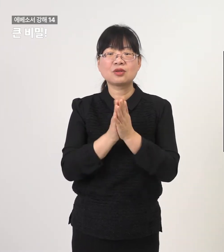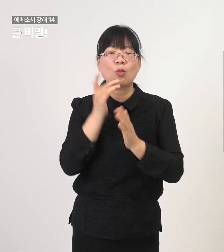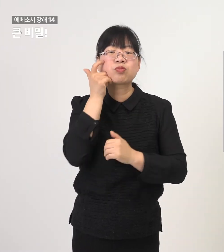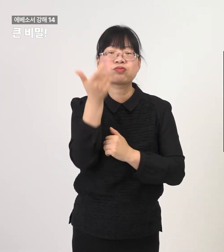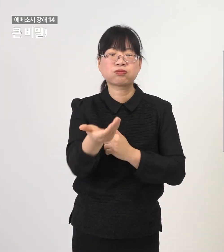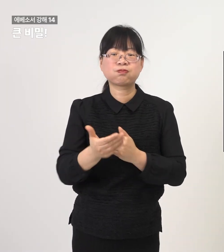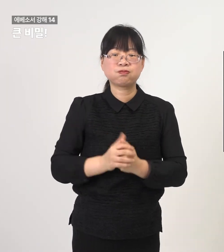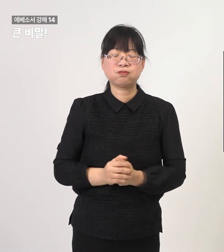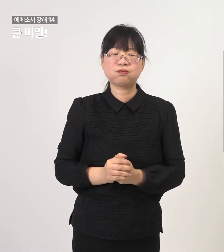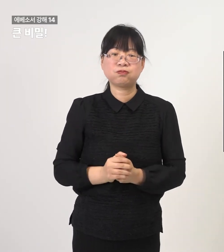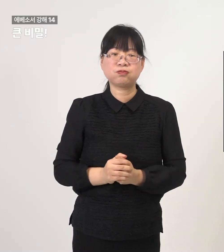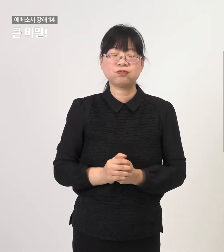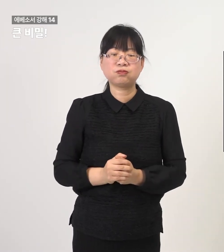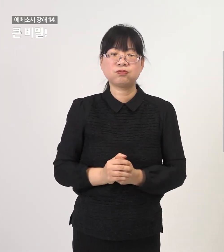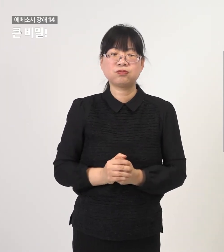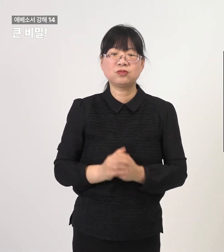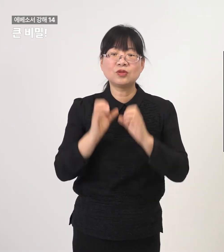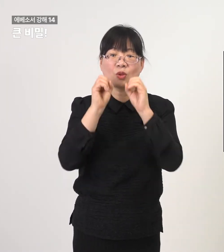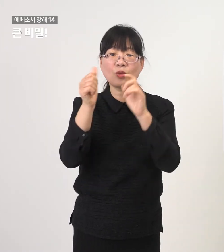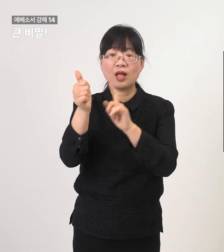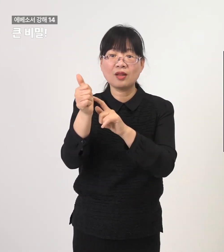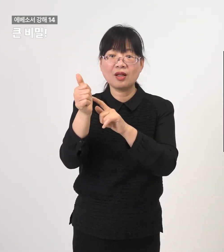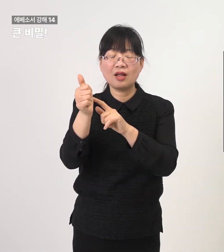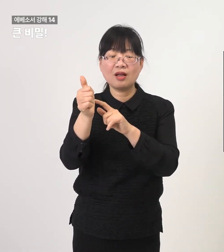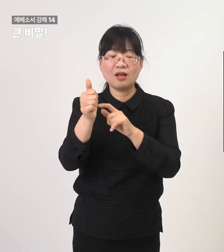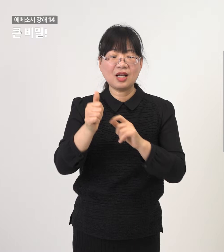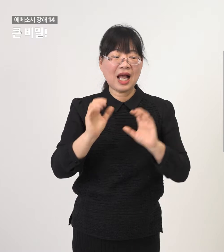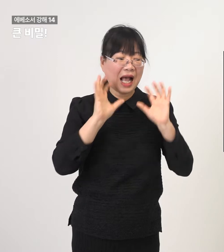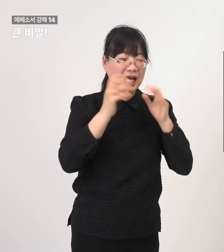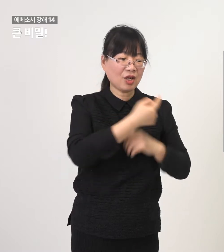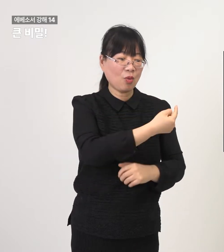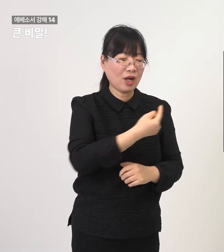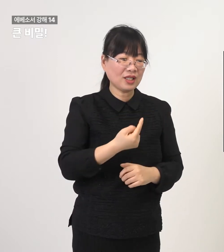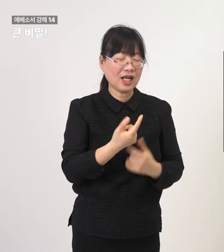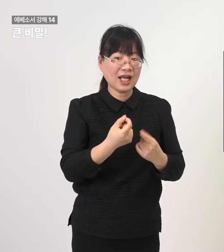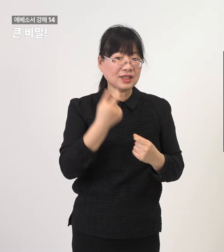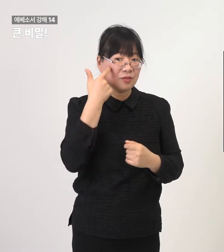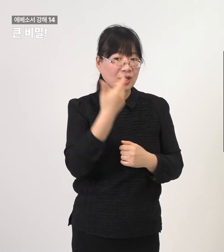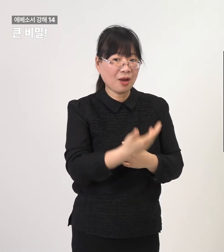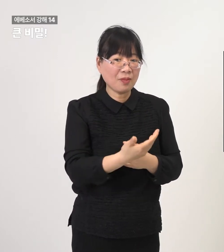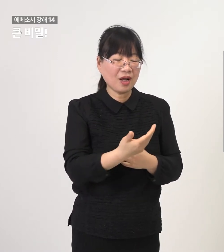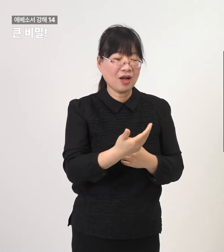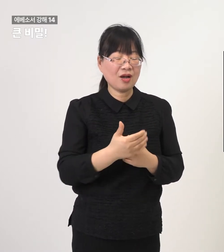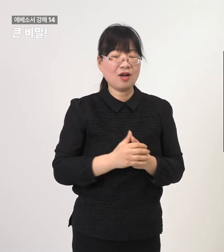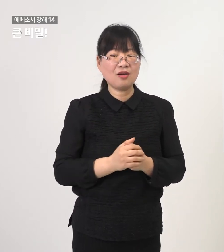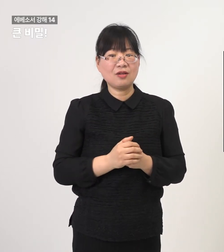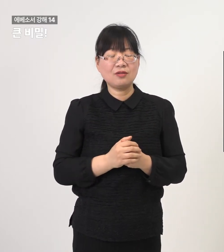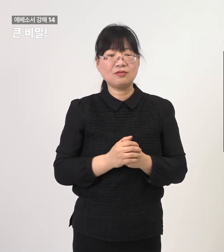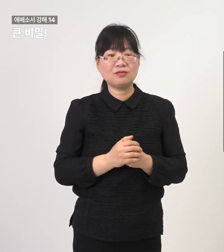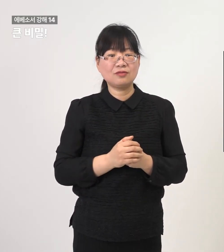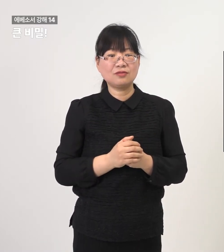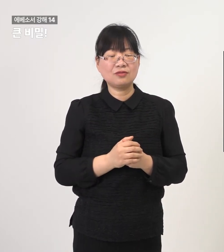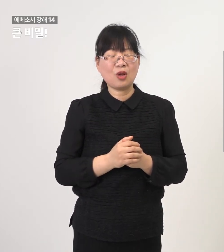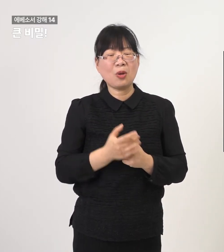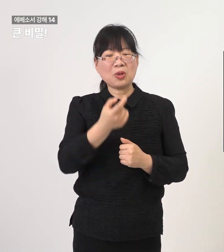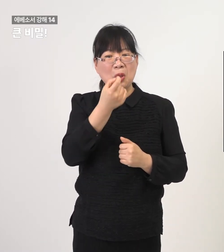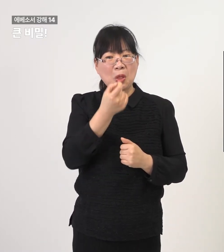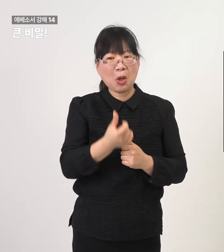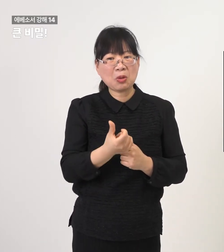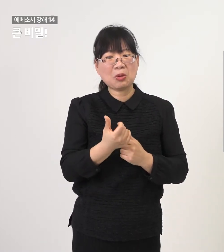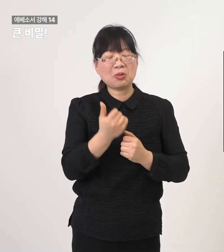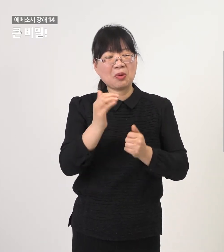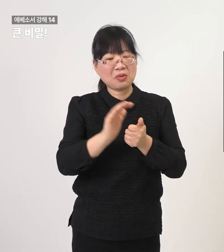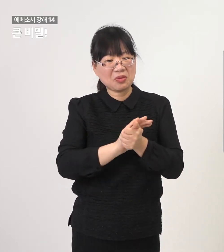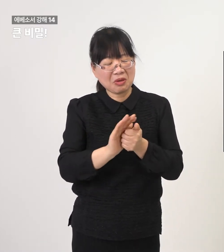물었죠. 그랬더니 이분이 왜 애가 와서 좀 그런 질문을 하면 이렇게 애둘러 가지고 이렇게 좀